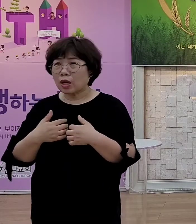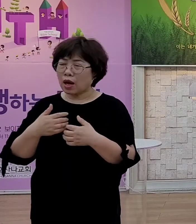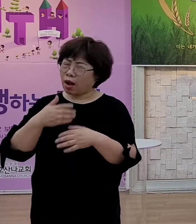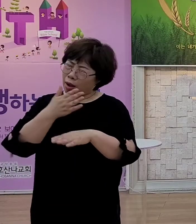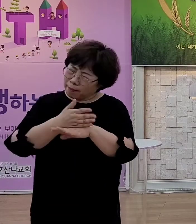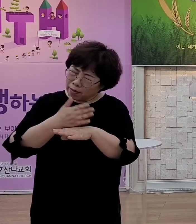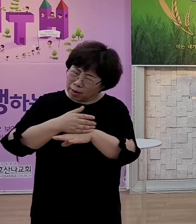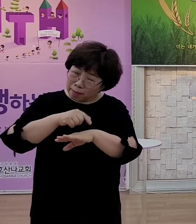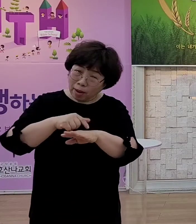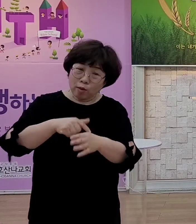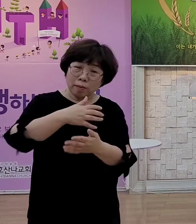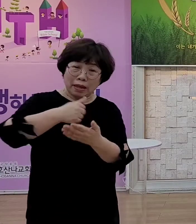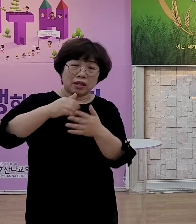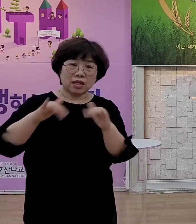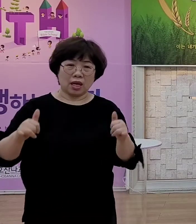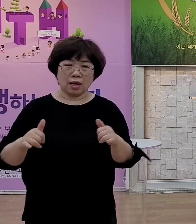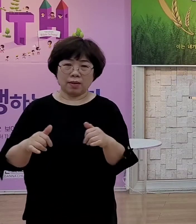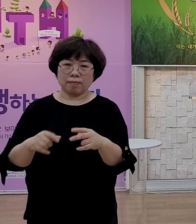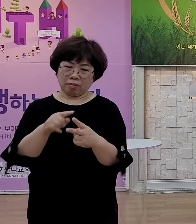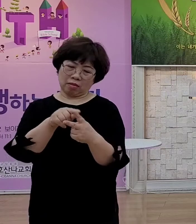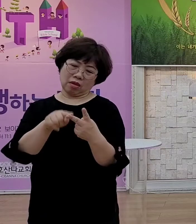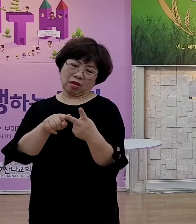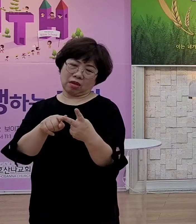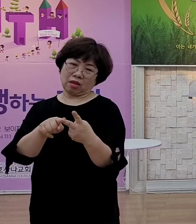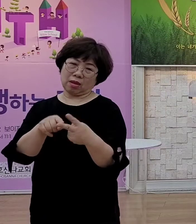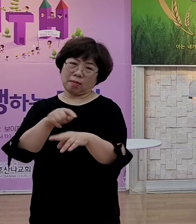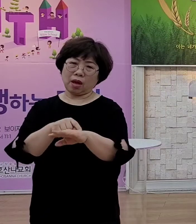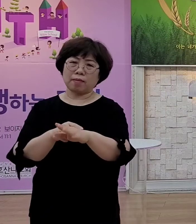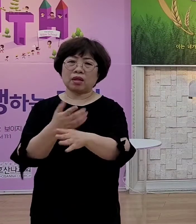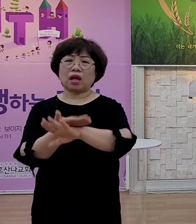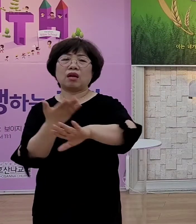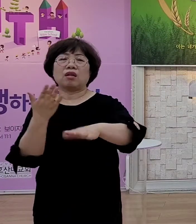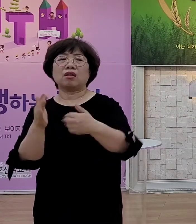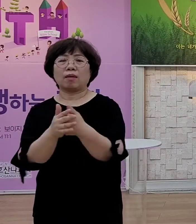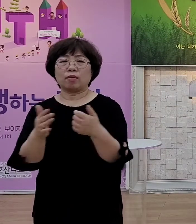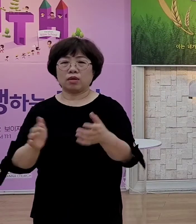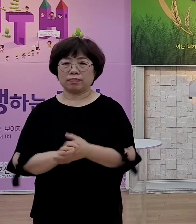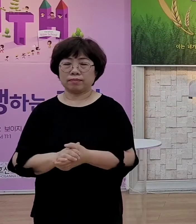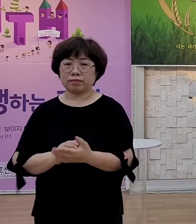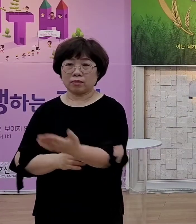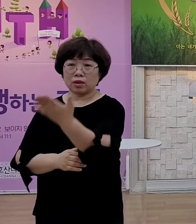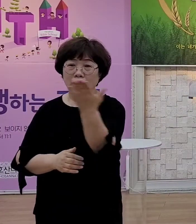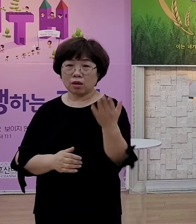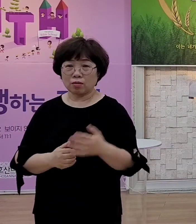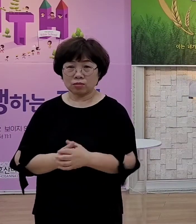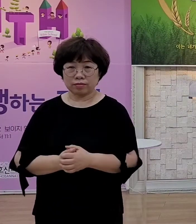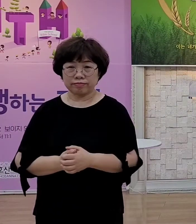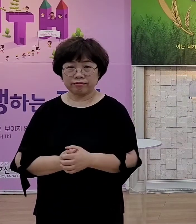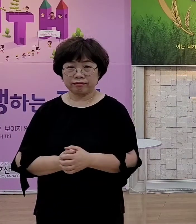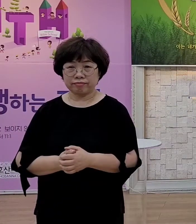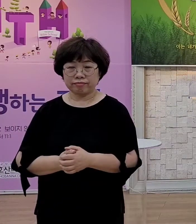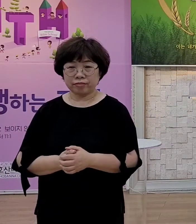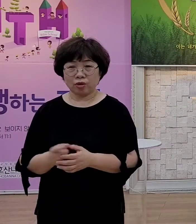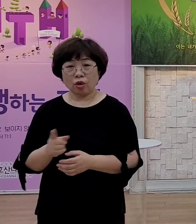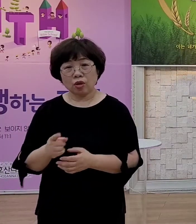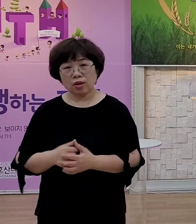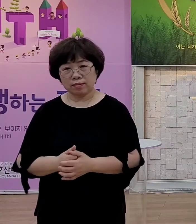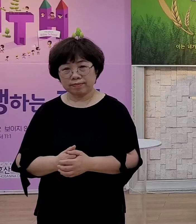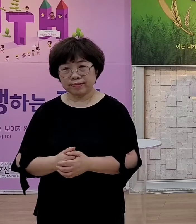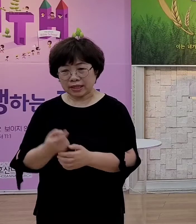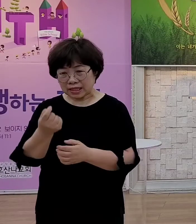고맙게 여기는 분이 있어요. 이 마음이 다른 거예요. 여러분, 어떠세요? 여러분, 작은